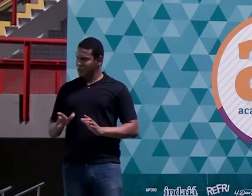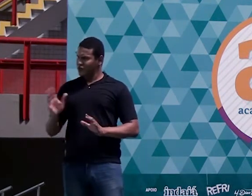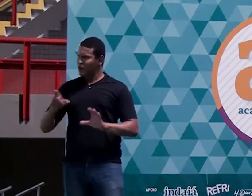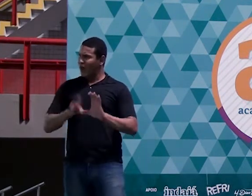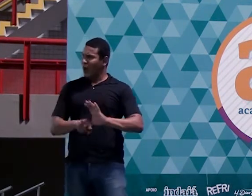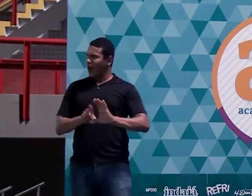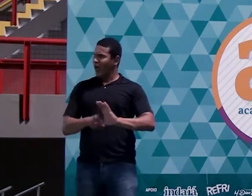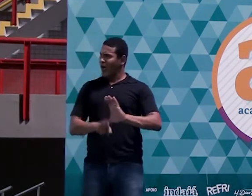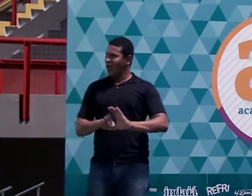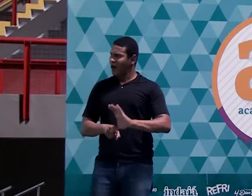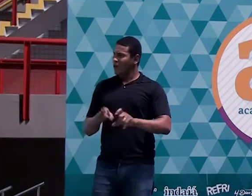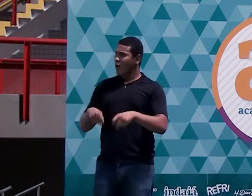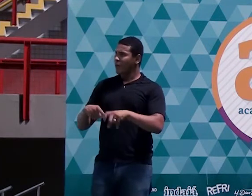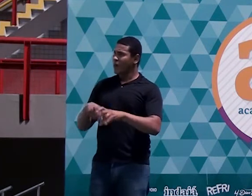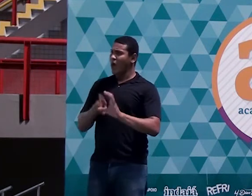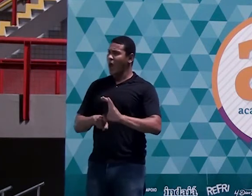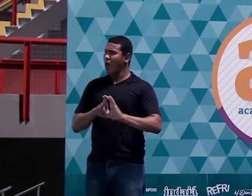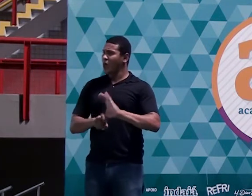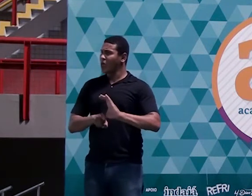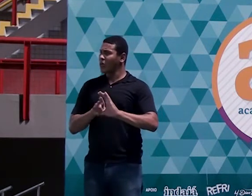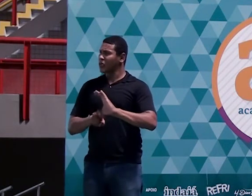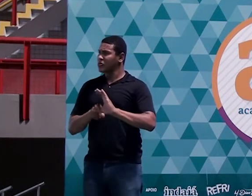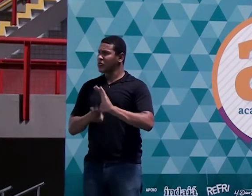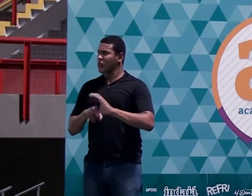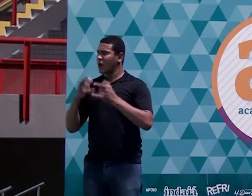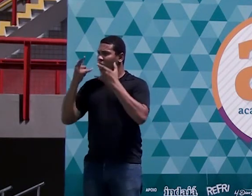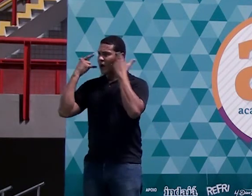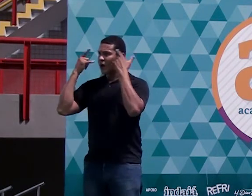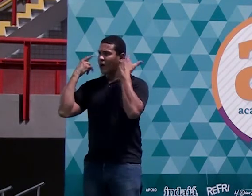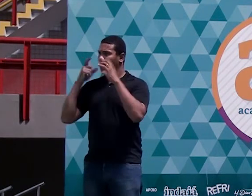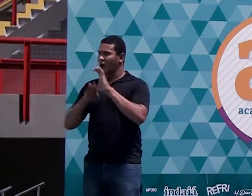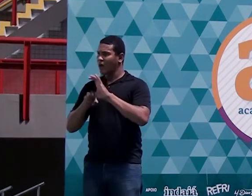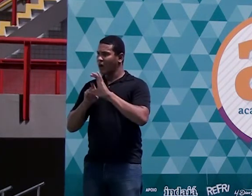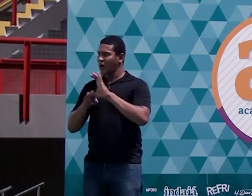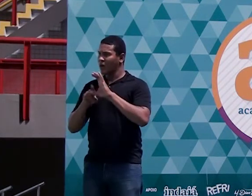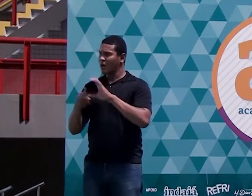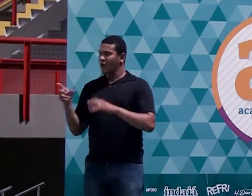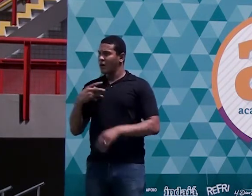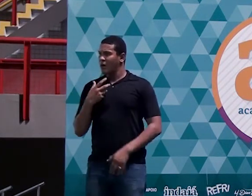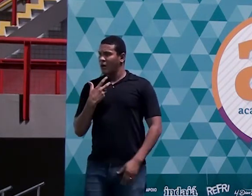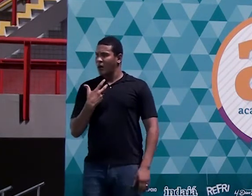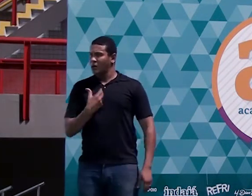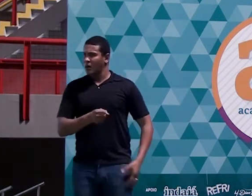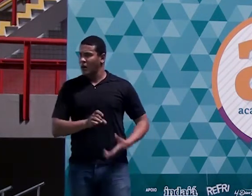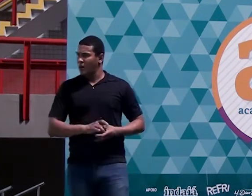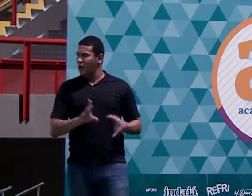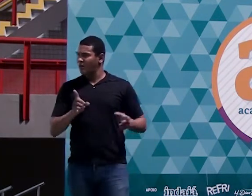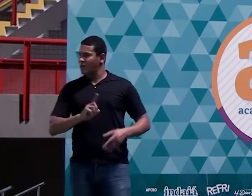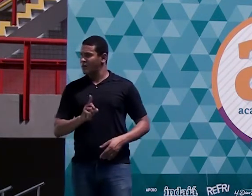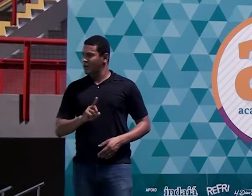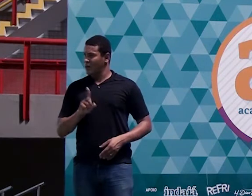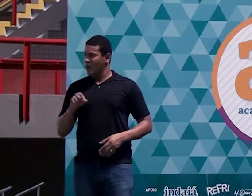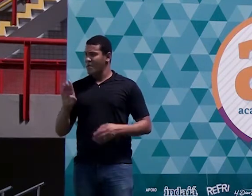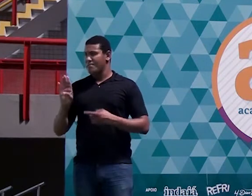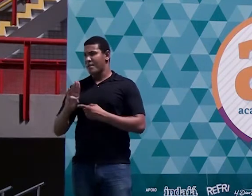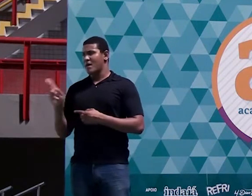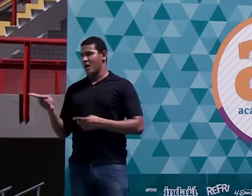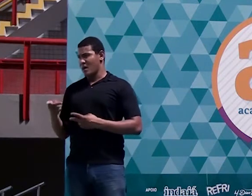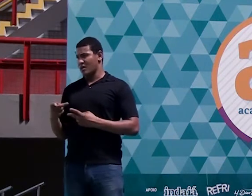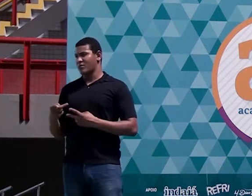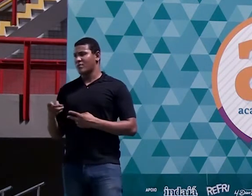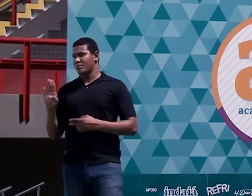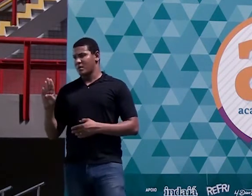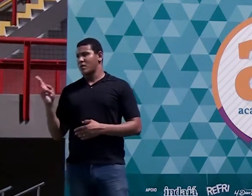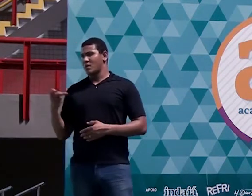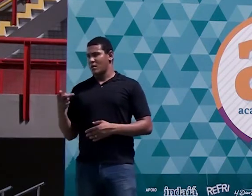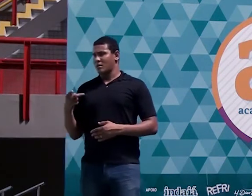endividado. E ele trabalhar no mundo do capitalismo não tornou ele livre, não. Então está errado a B. O processo